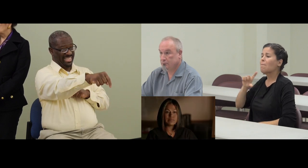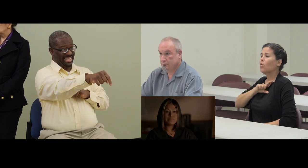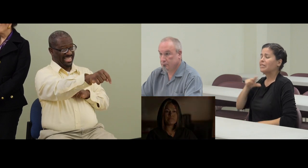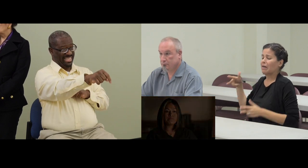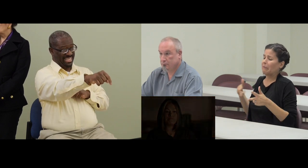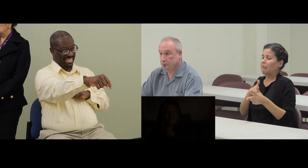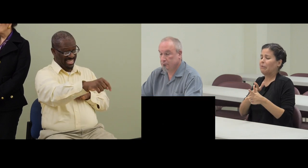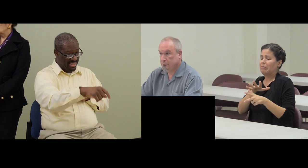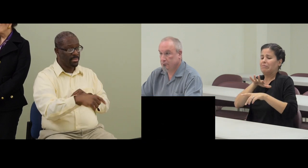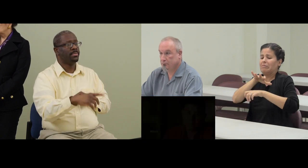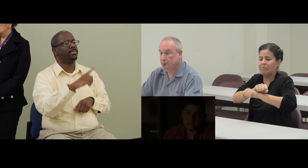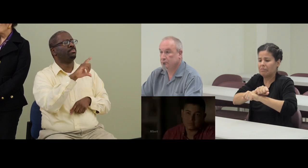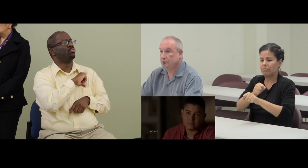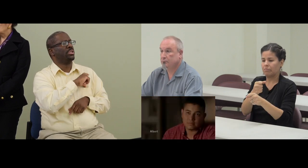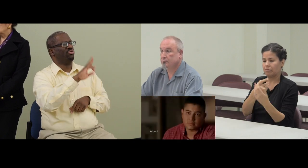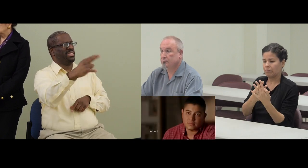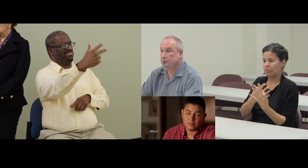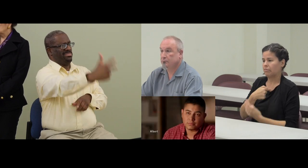policía